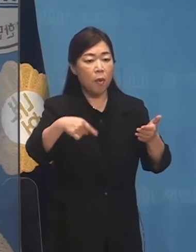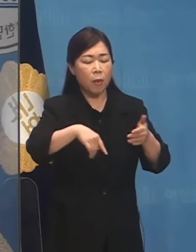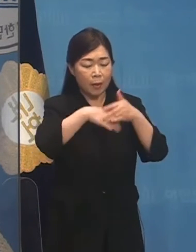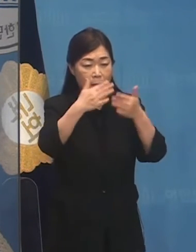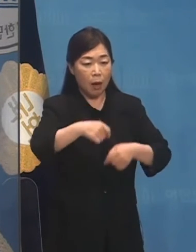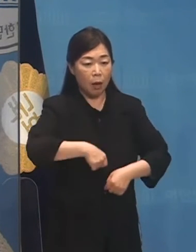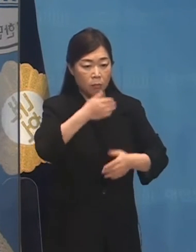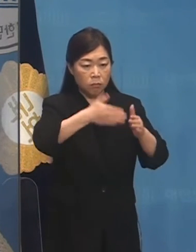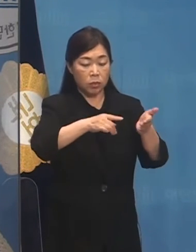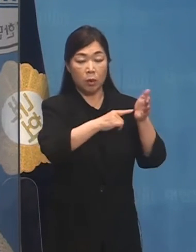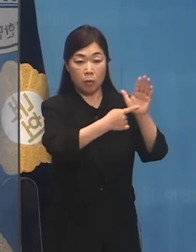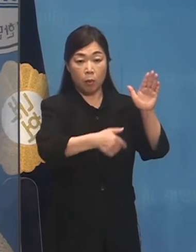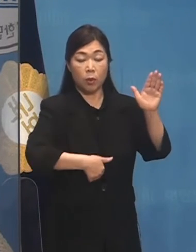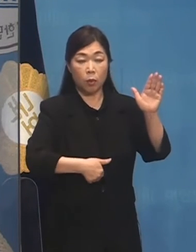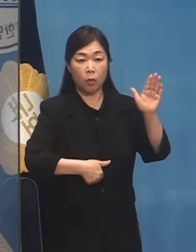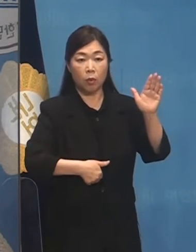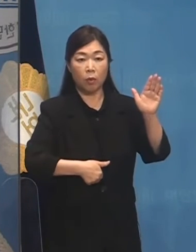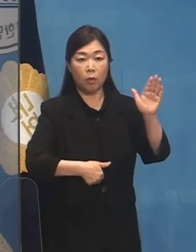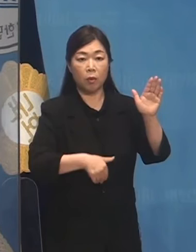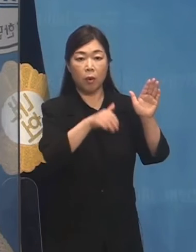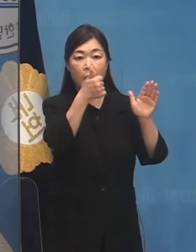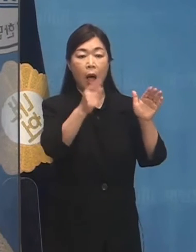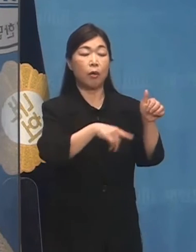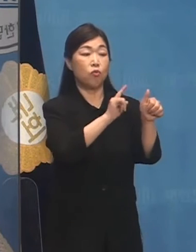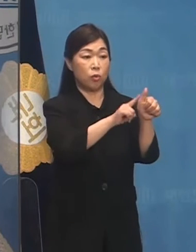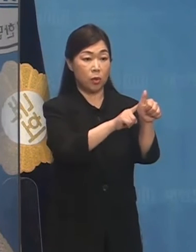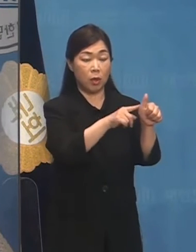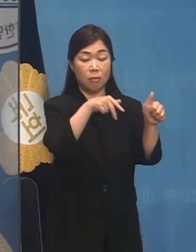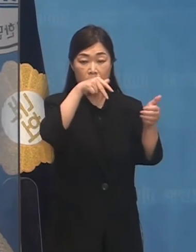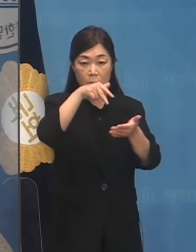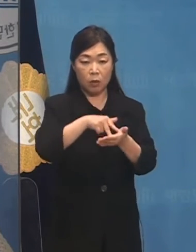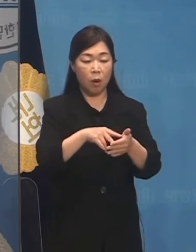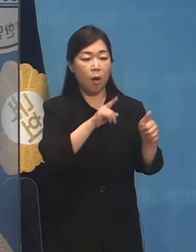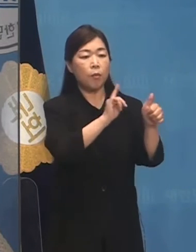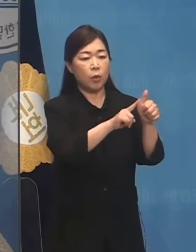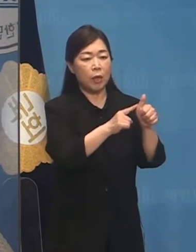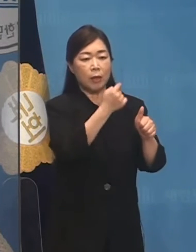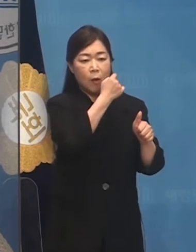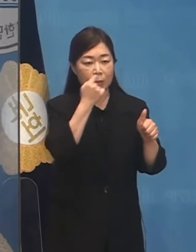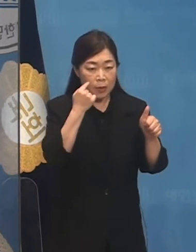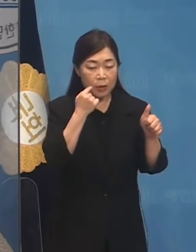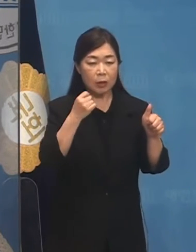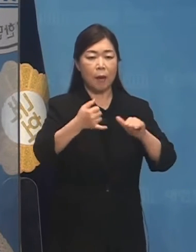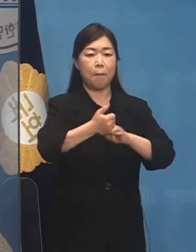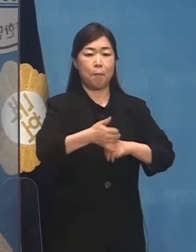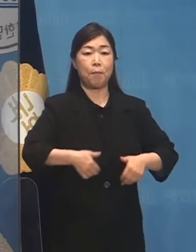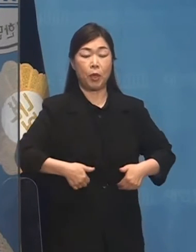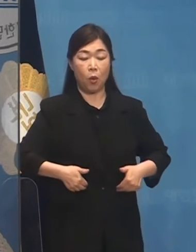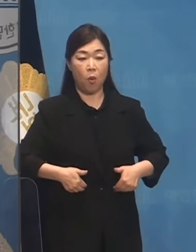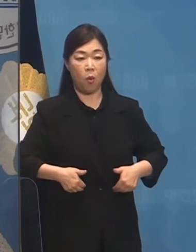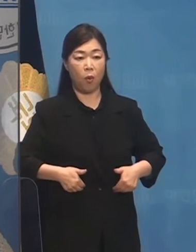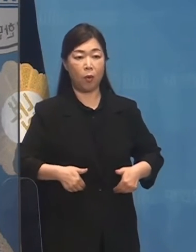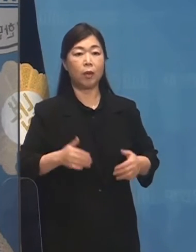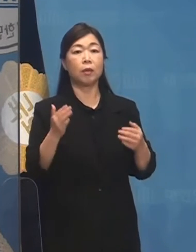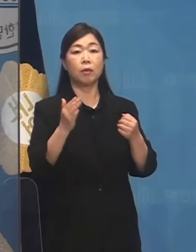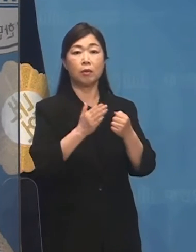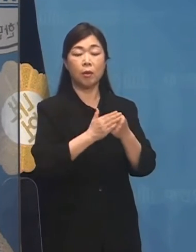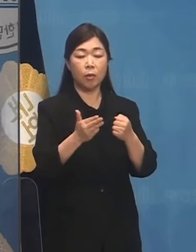것이고, 한덕수 후보자 입장에서는 본인의 검증에 필요한 내용이기